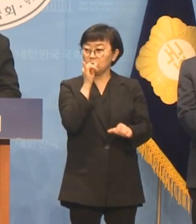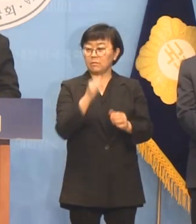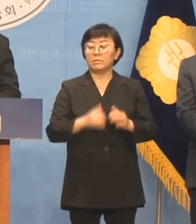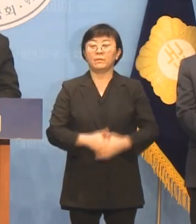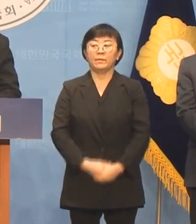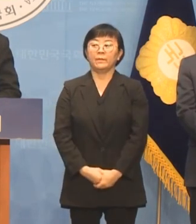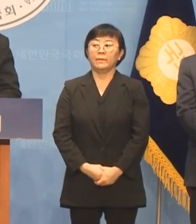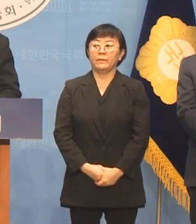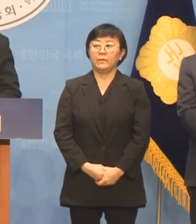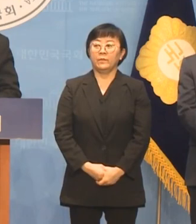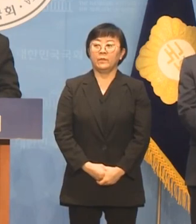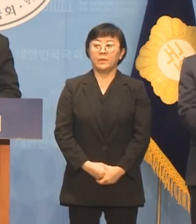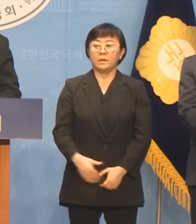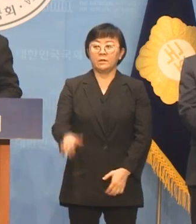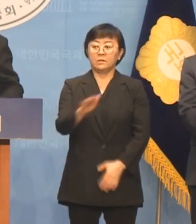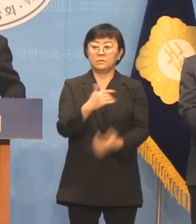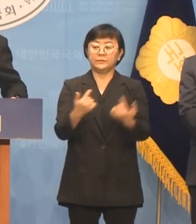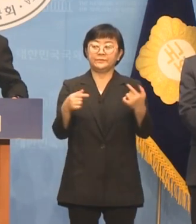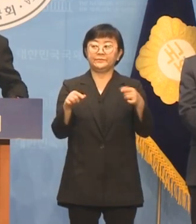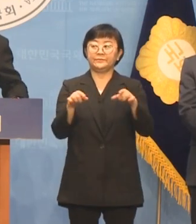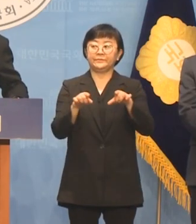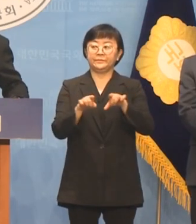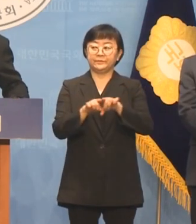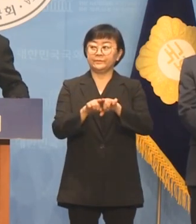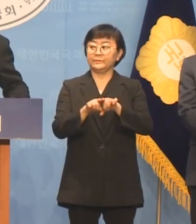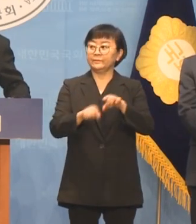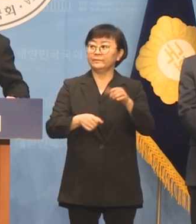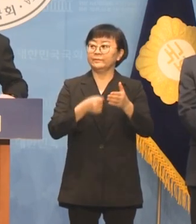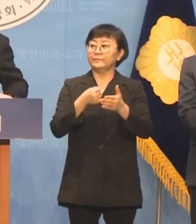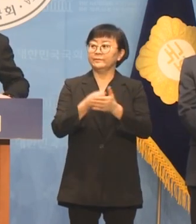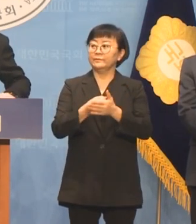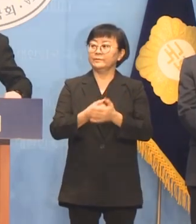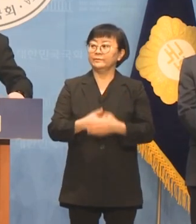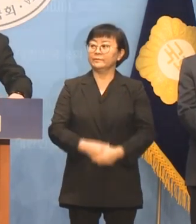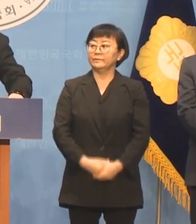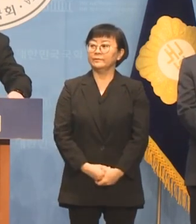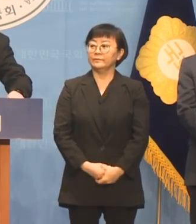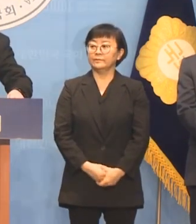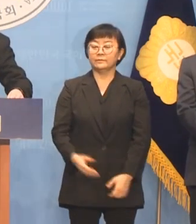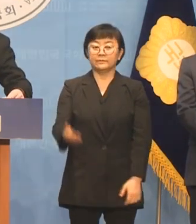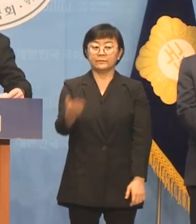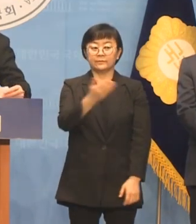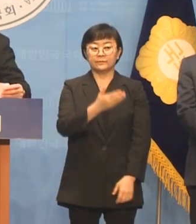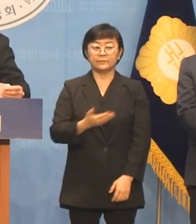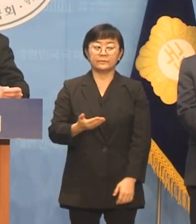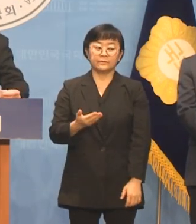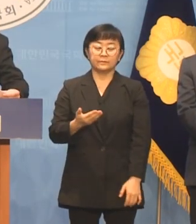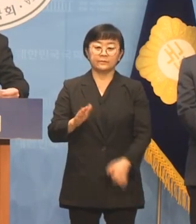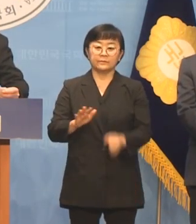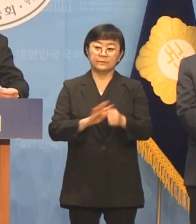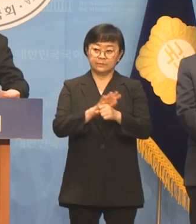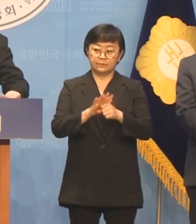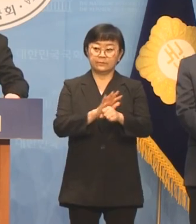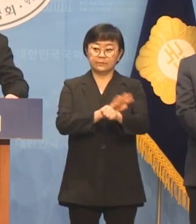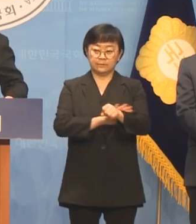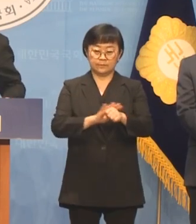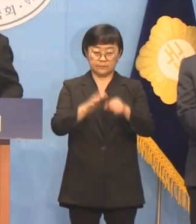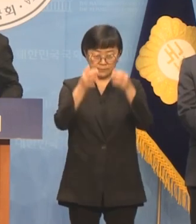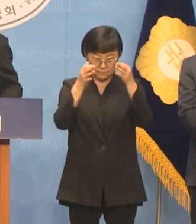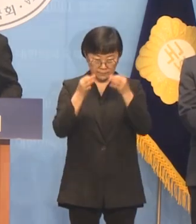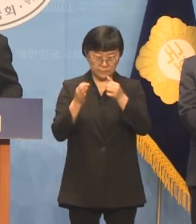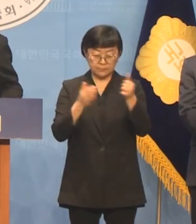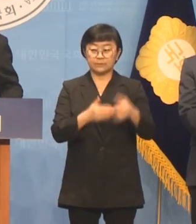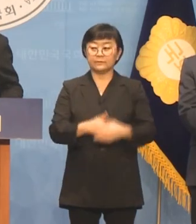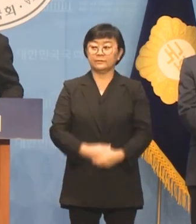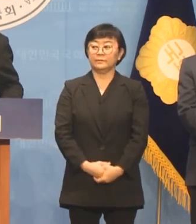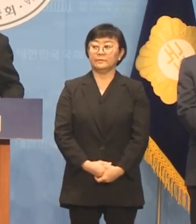분입니다. 저희들과 함께 해주시기로 했습니다. 여러분께서도 사랑으로 잘 보살펴 주시기